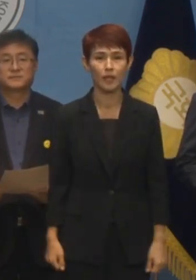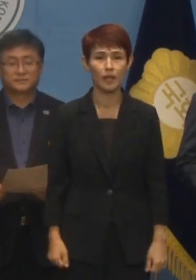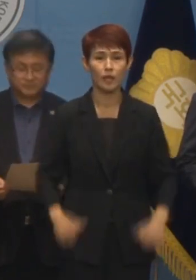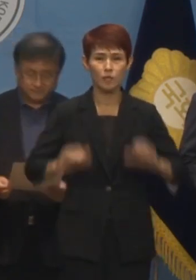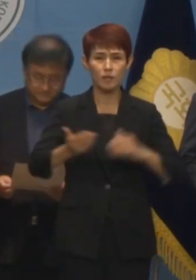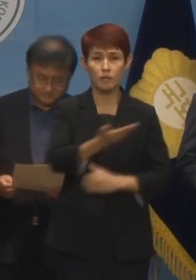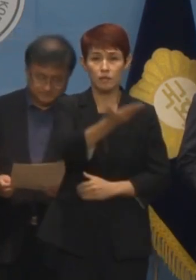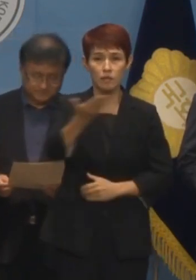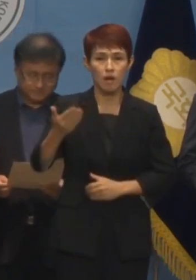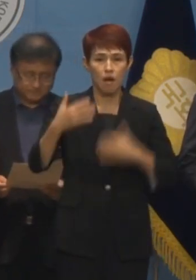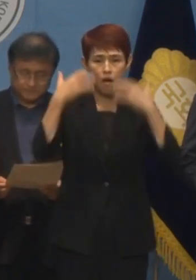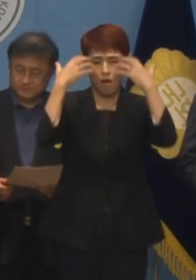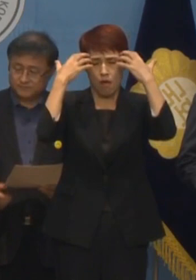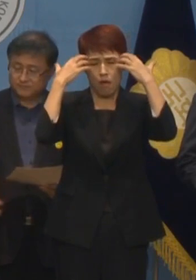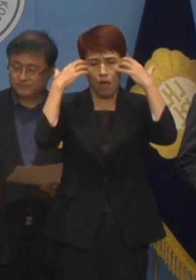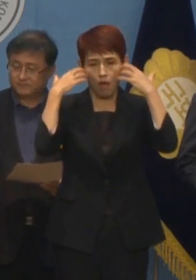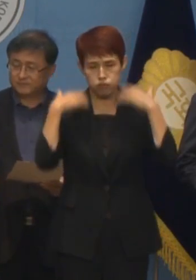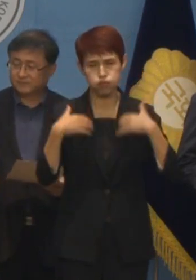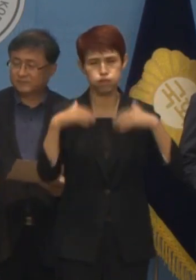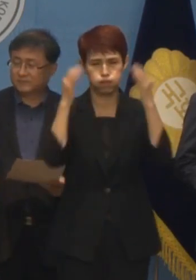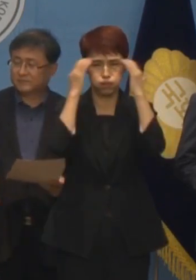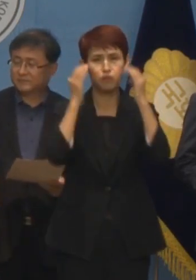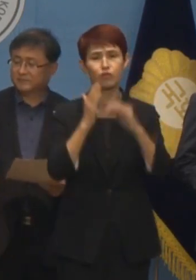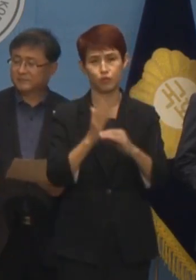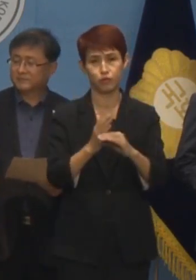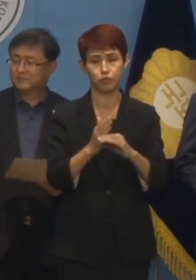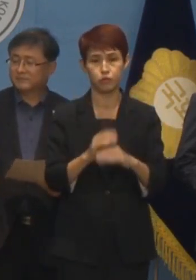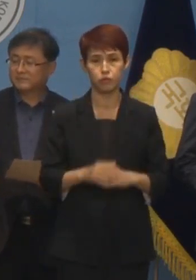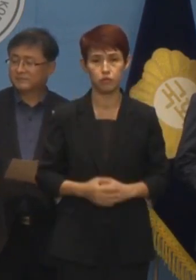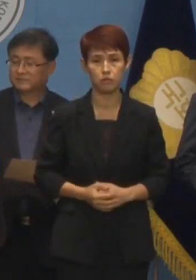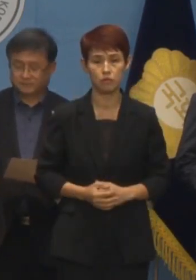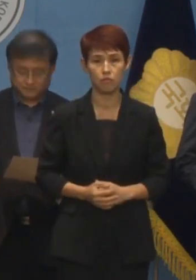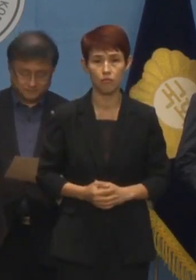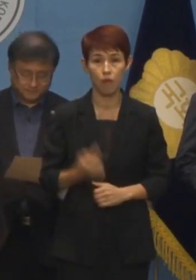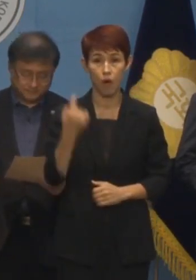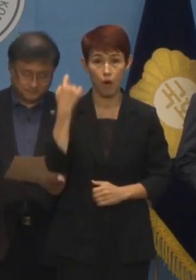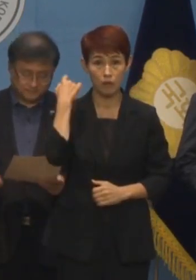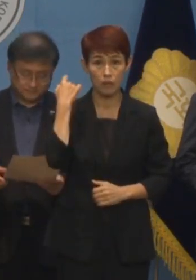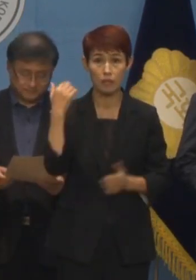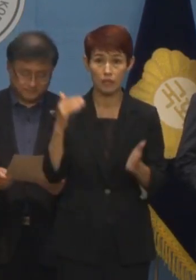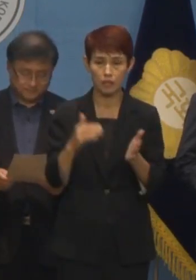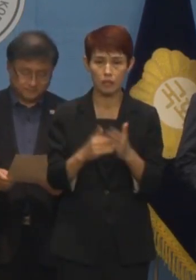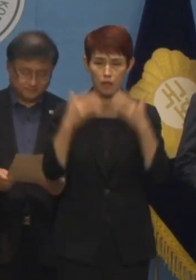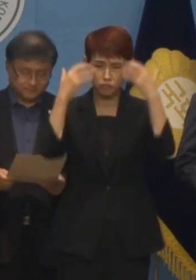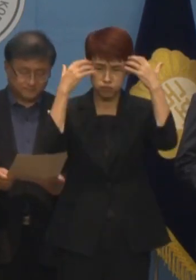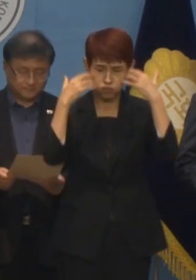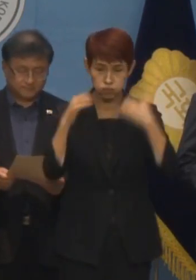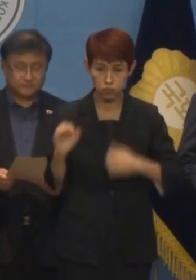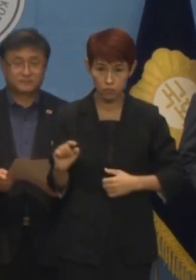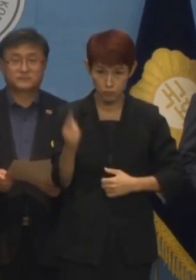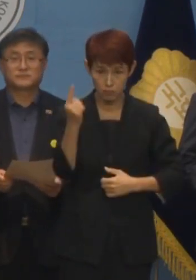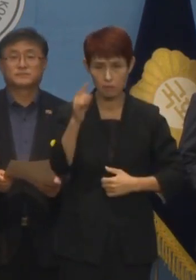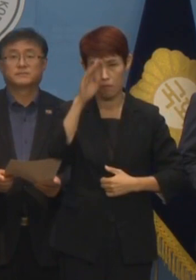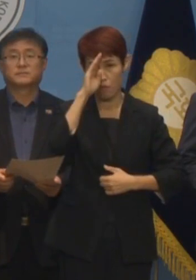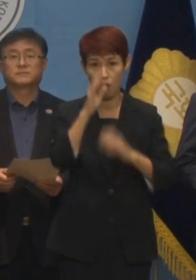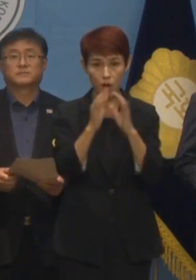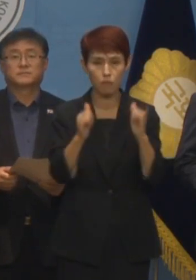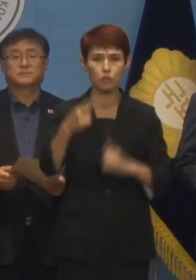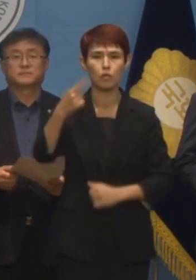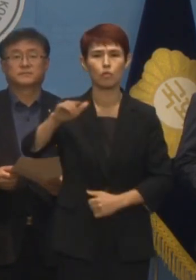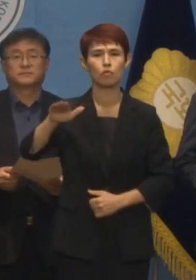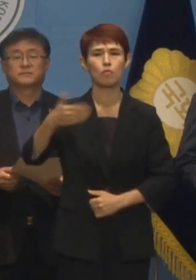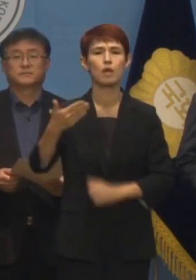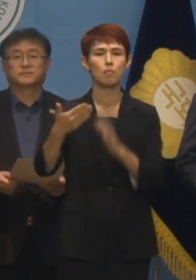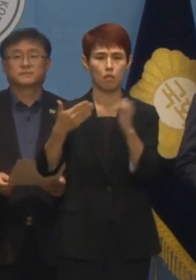국민들이 폭염에 고통받고 있습니다. 어제까지 누적 온열 질환자가 1,900여 명에 이른다고